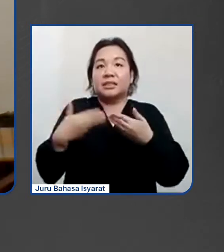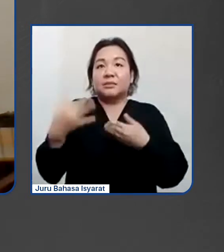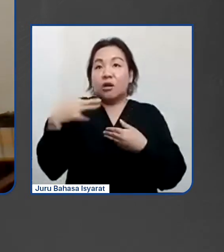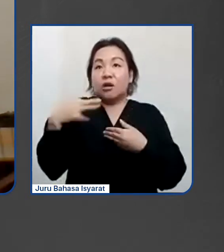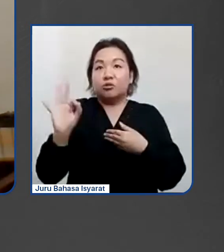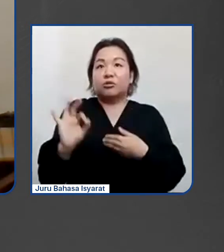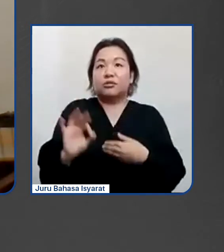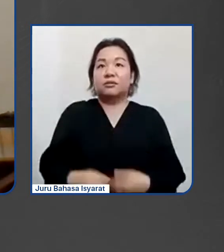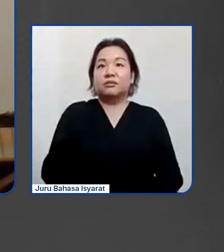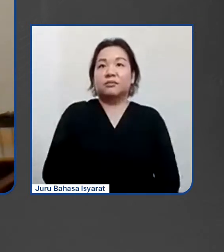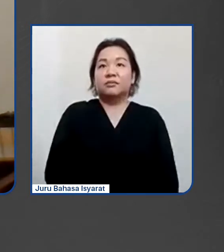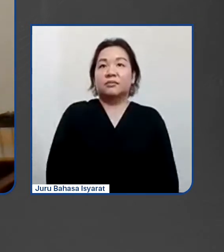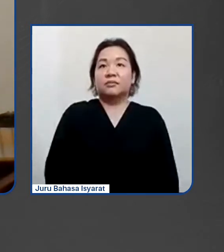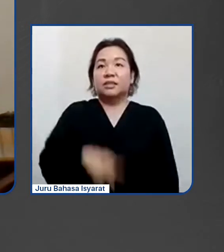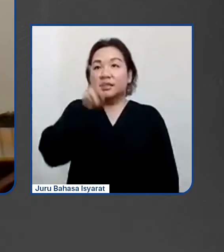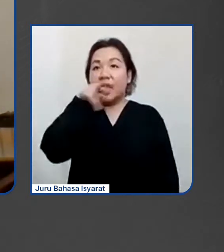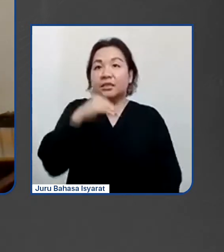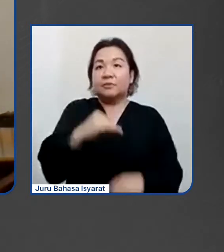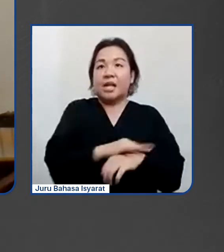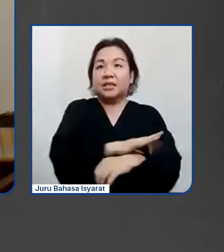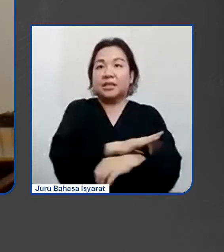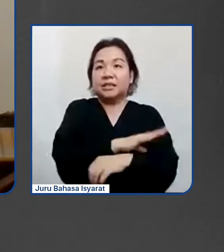nanti setelah pandemi.